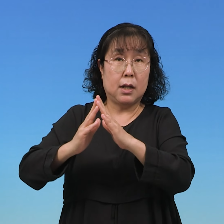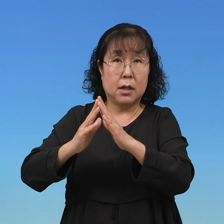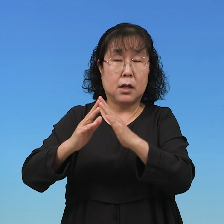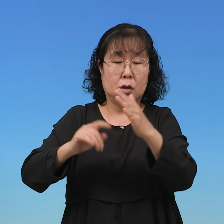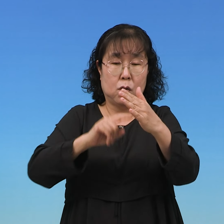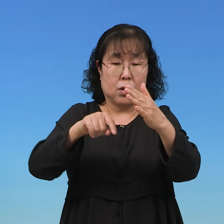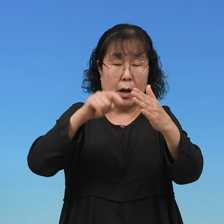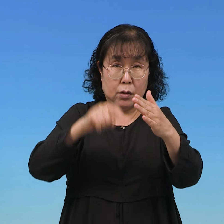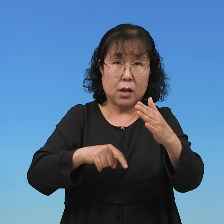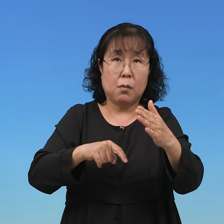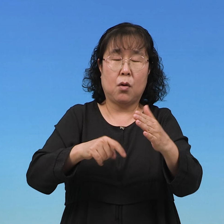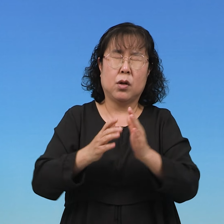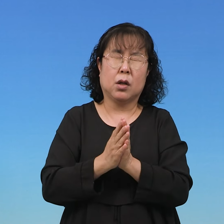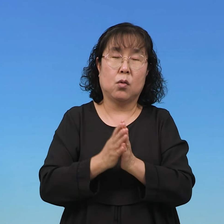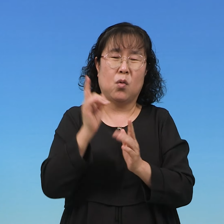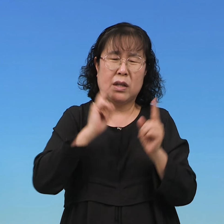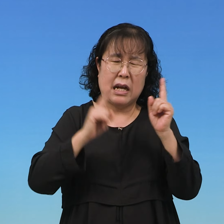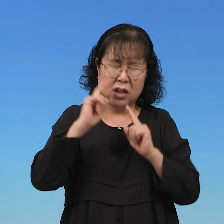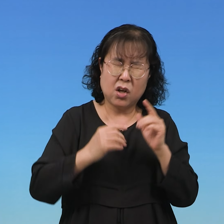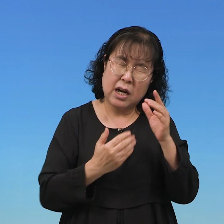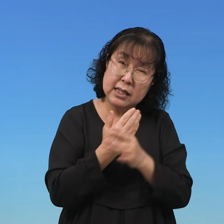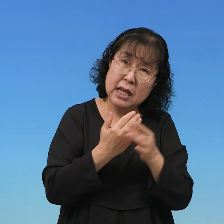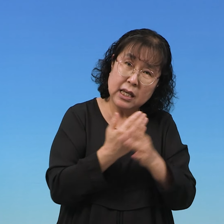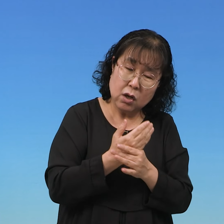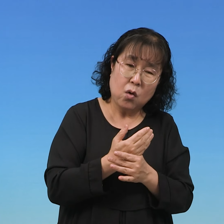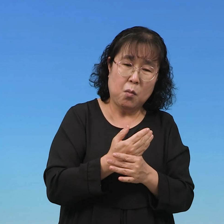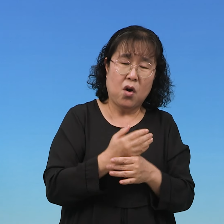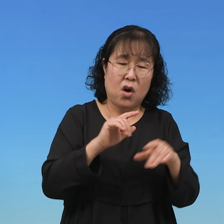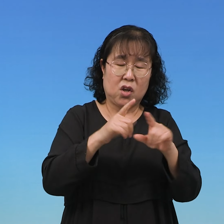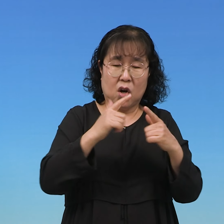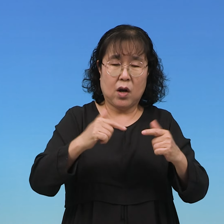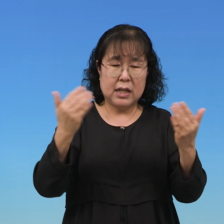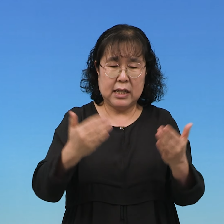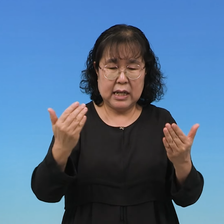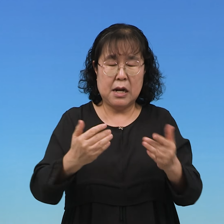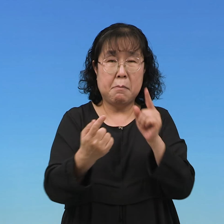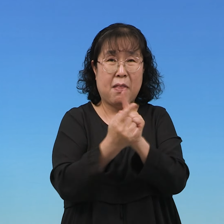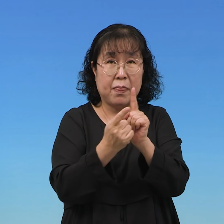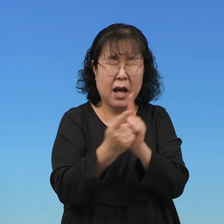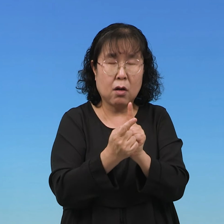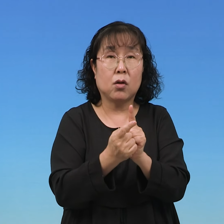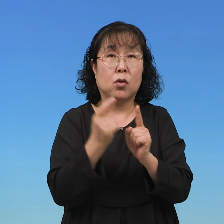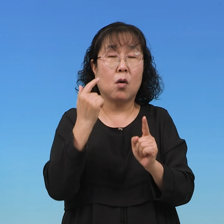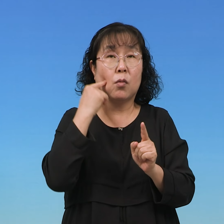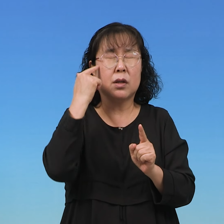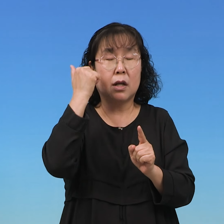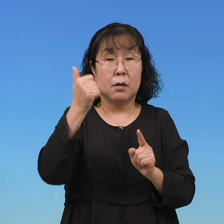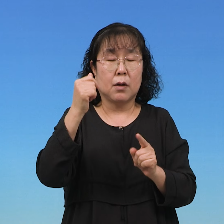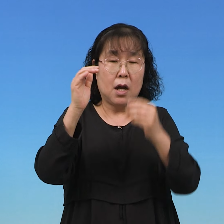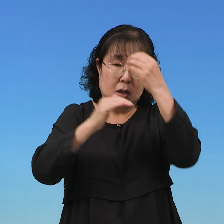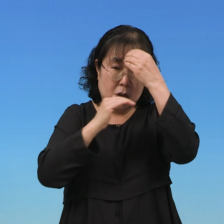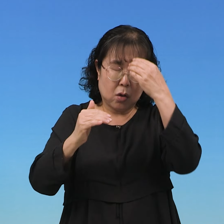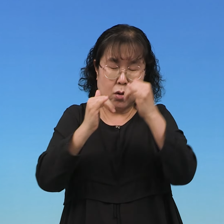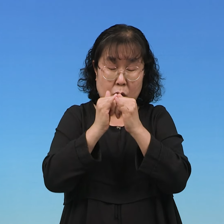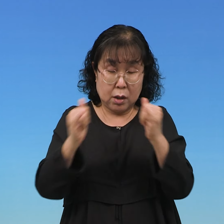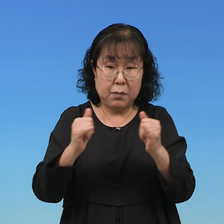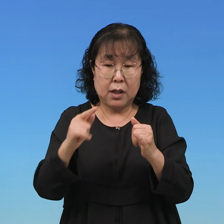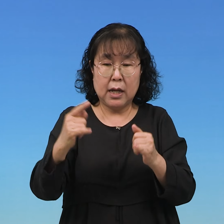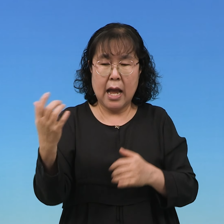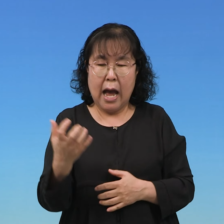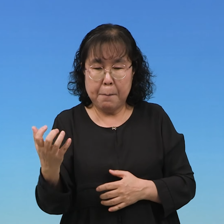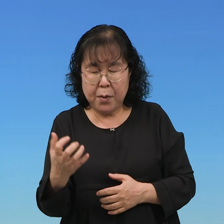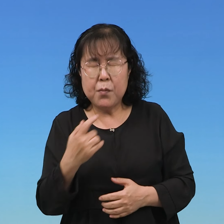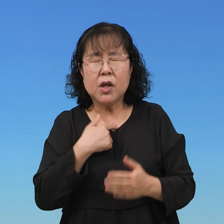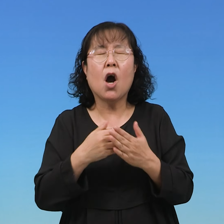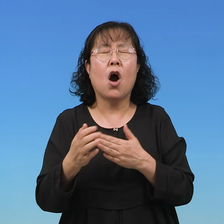과정에서 원하지 않는 상처를 받기도 하고 또 원하지 않는 일들을 만나기도 하고 난감한 일을 당하고 목사님과 성도님들이 지금